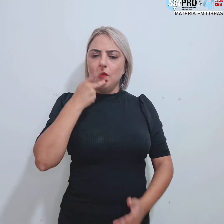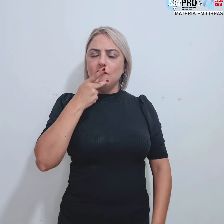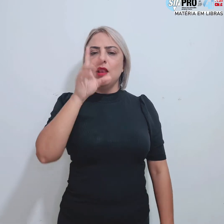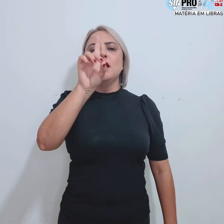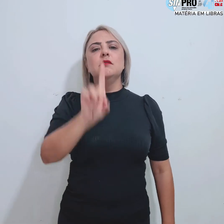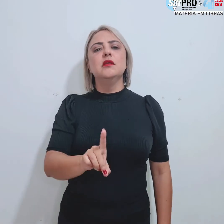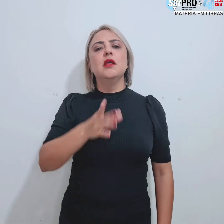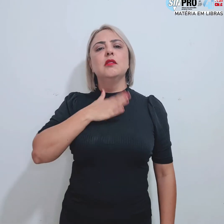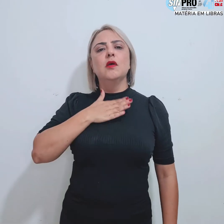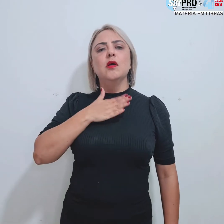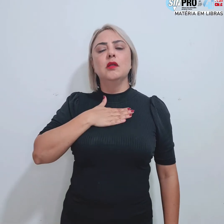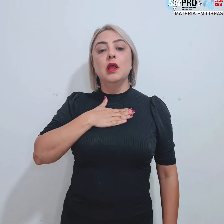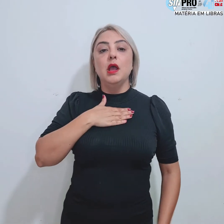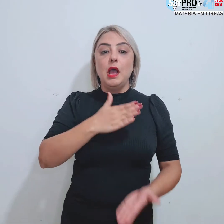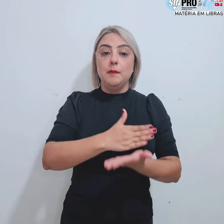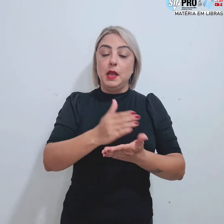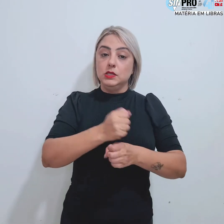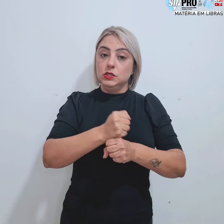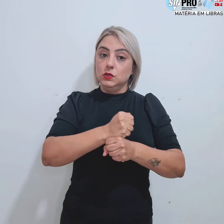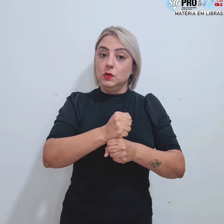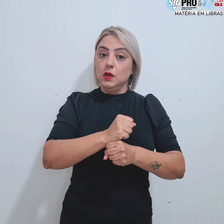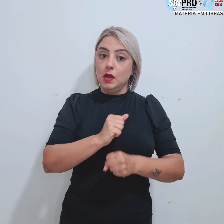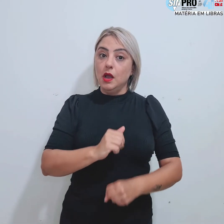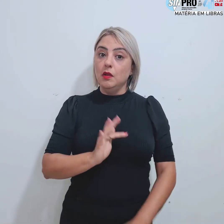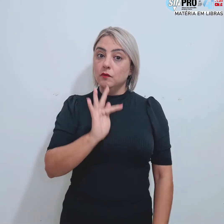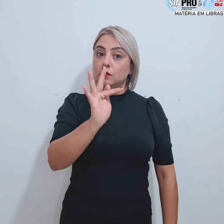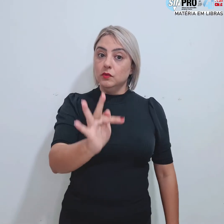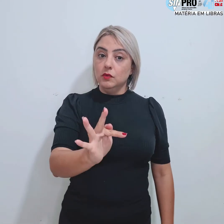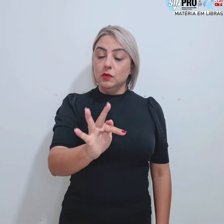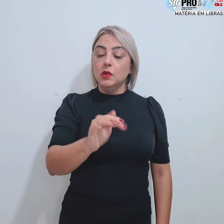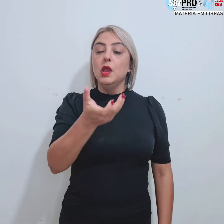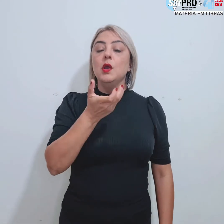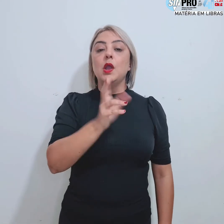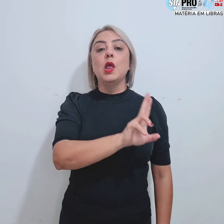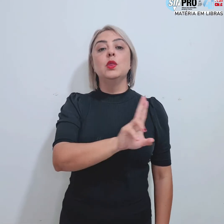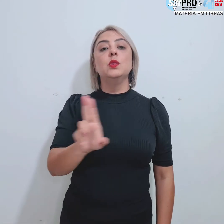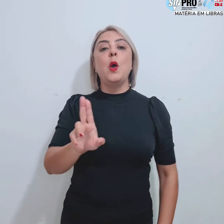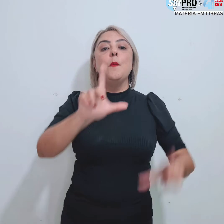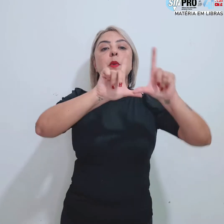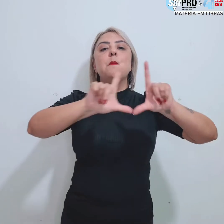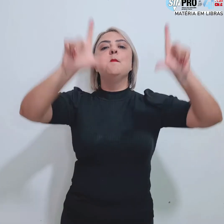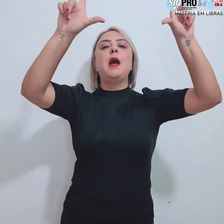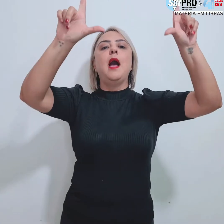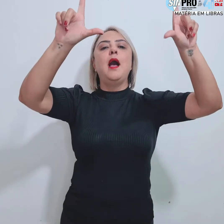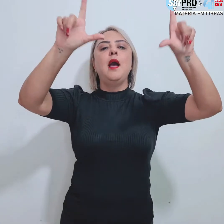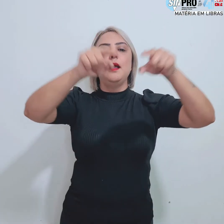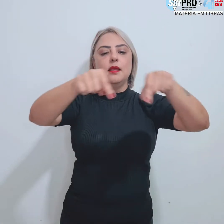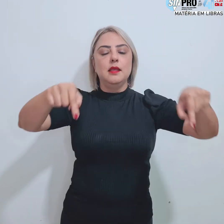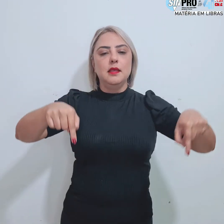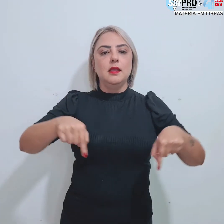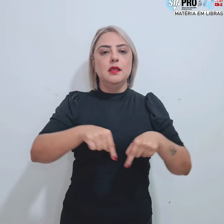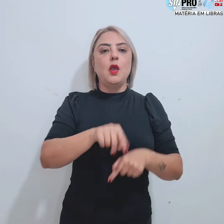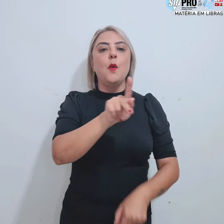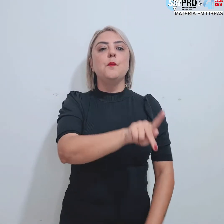para a minha diretora, a partir do ano que vem, eu quero meu nome na porta da sala como